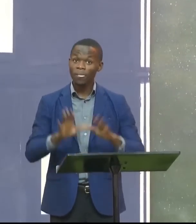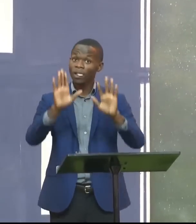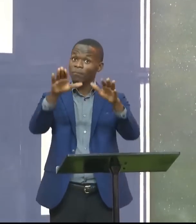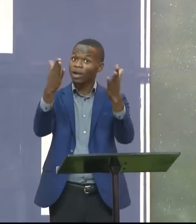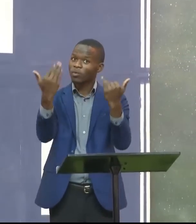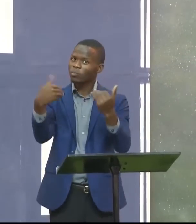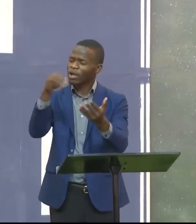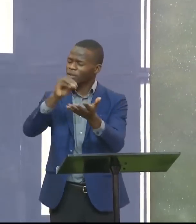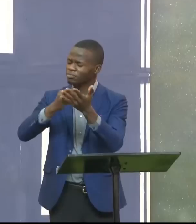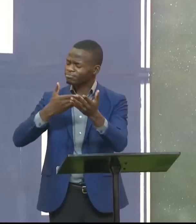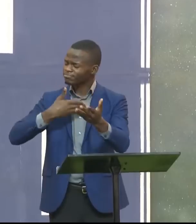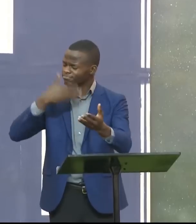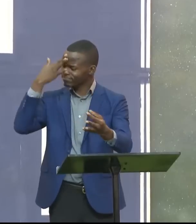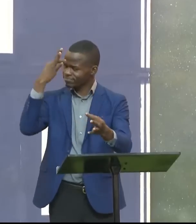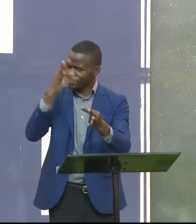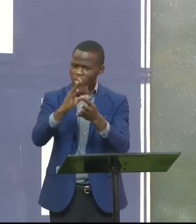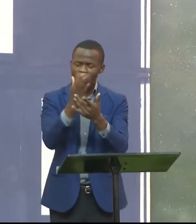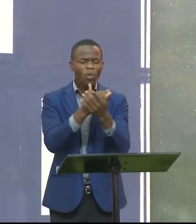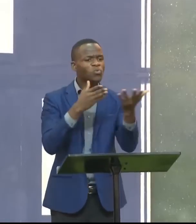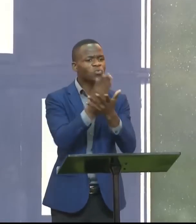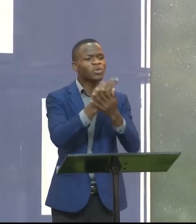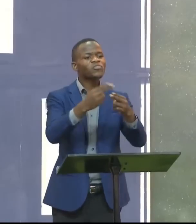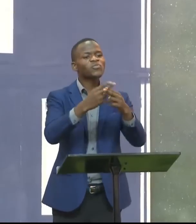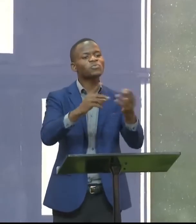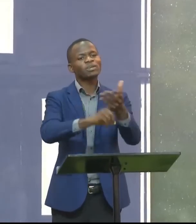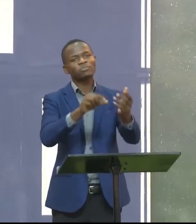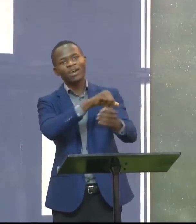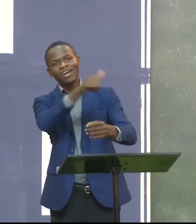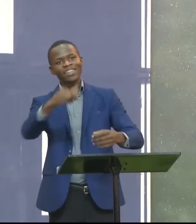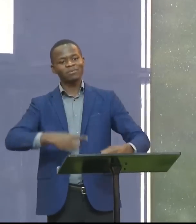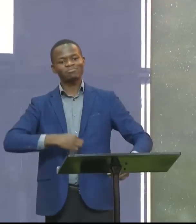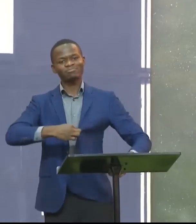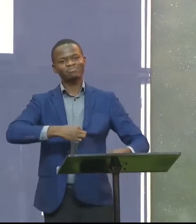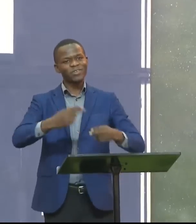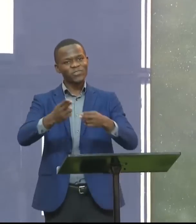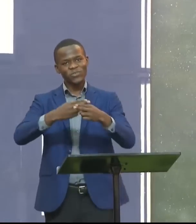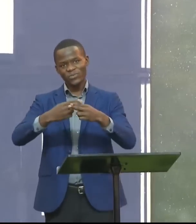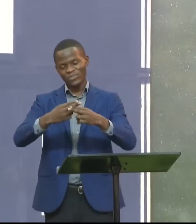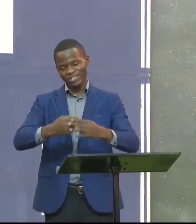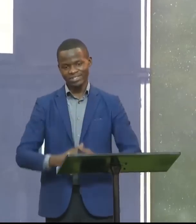Ate nnyina okukkiriza nti naatera okufuna olubuto olulala.